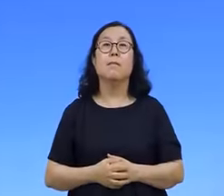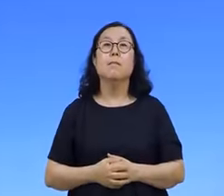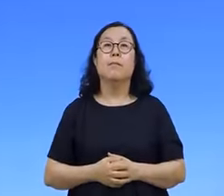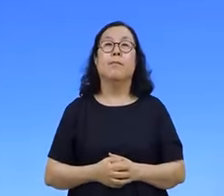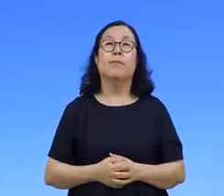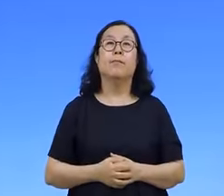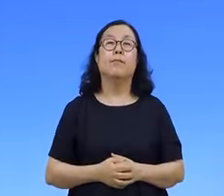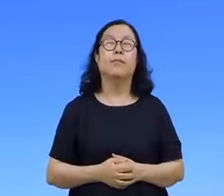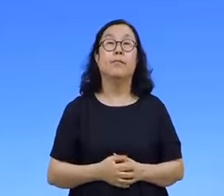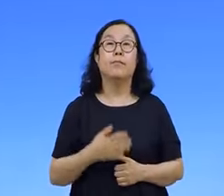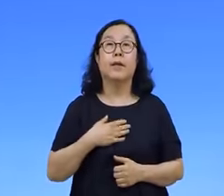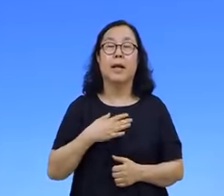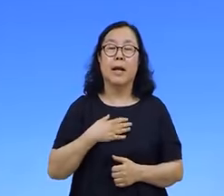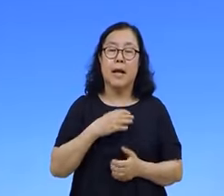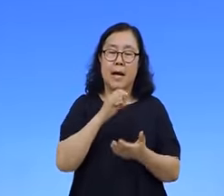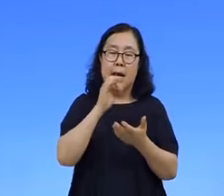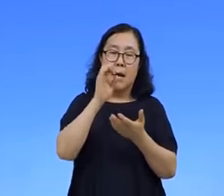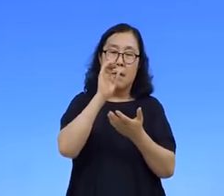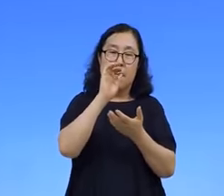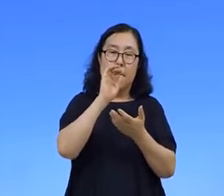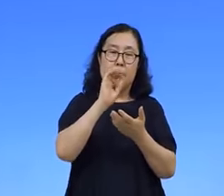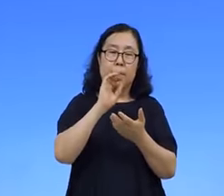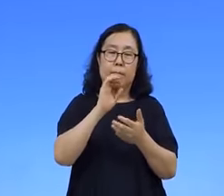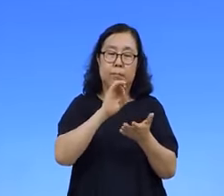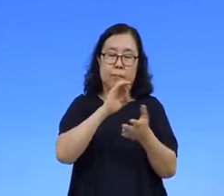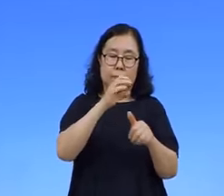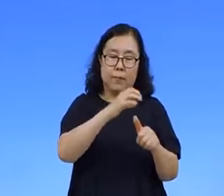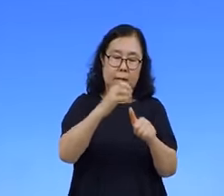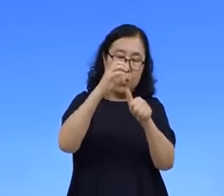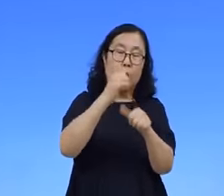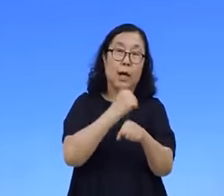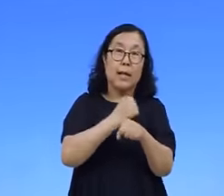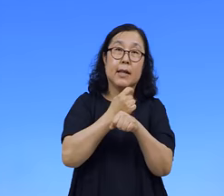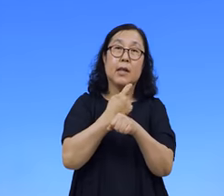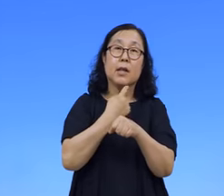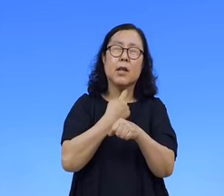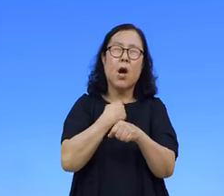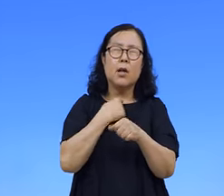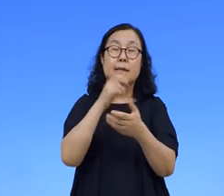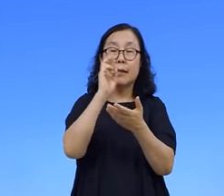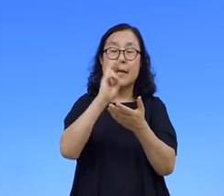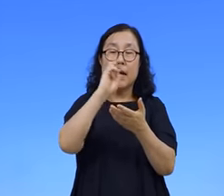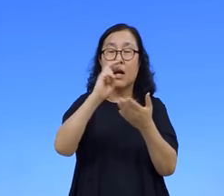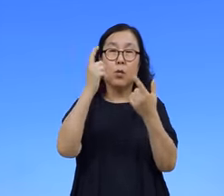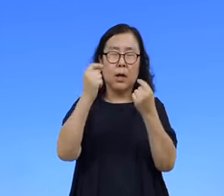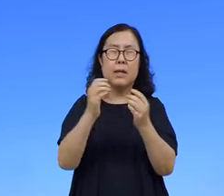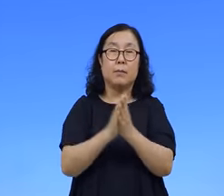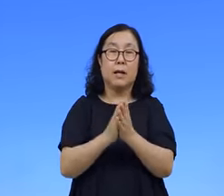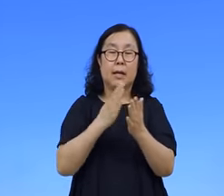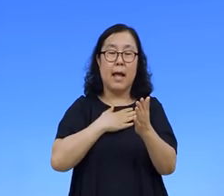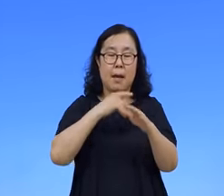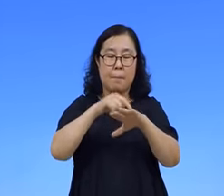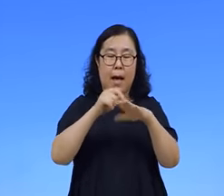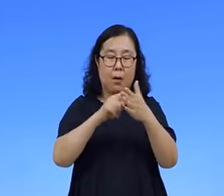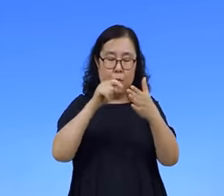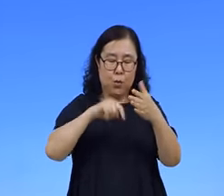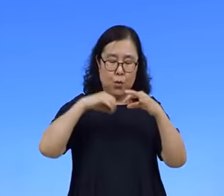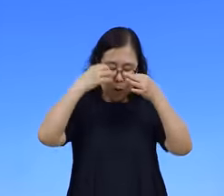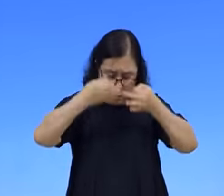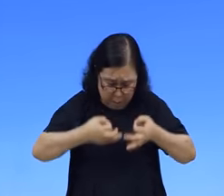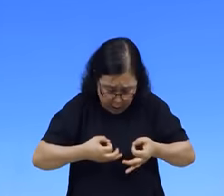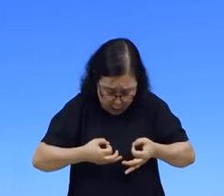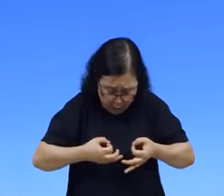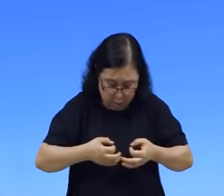아까 제가 인용해드린 찬양과 똑같습니다. 우리 내면을 들여다보면서 보소서 주님, 내